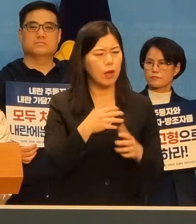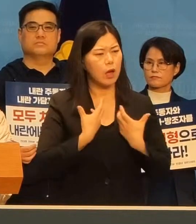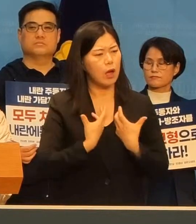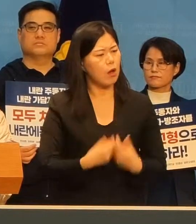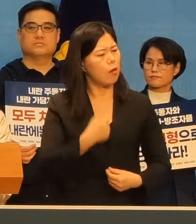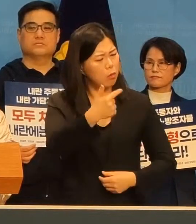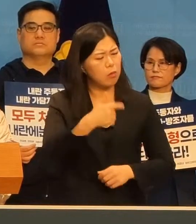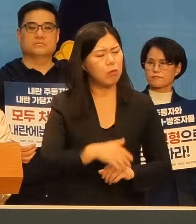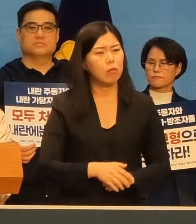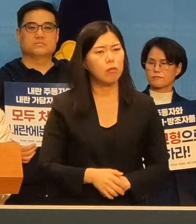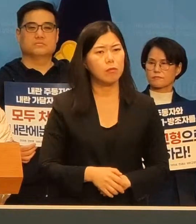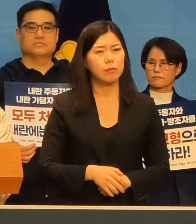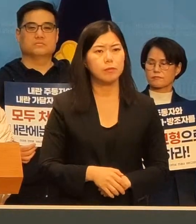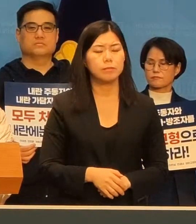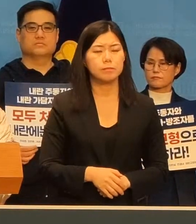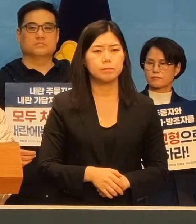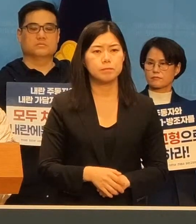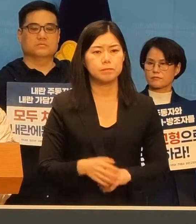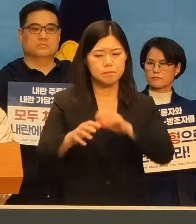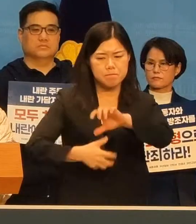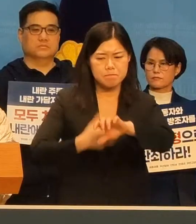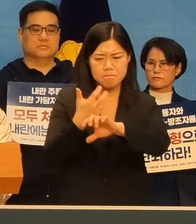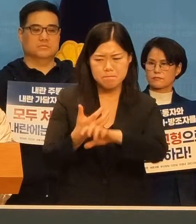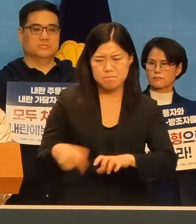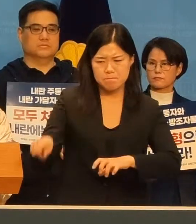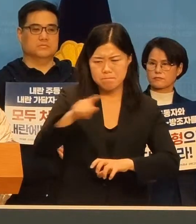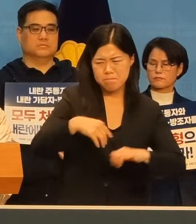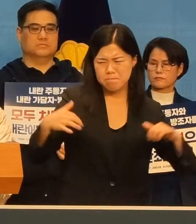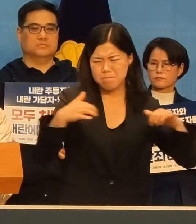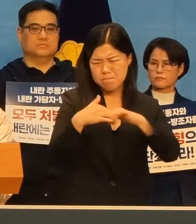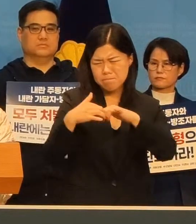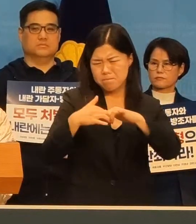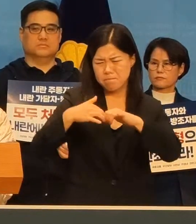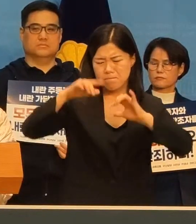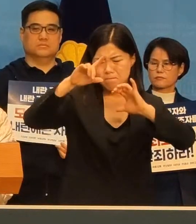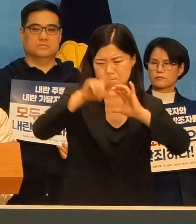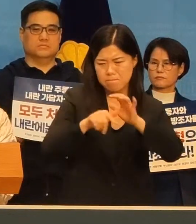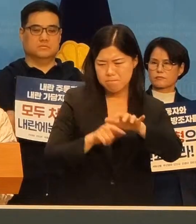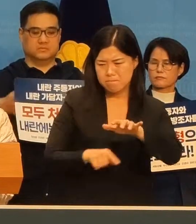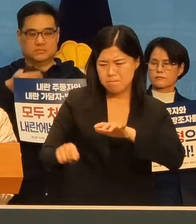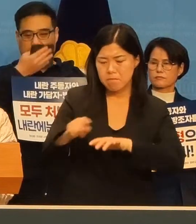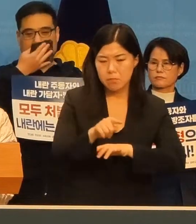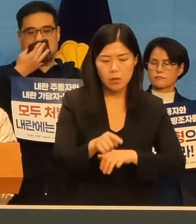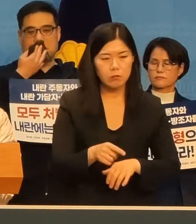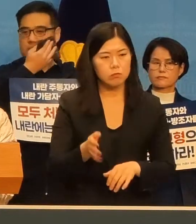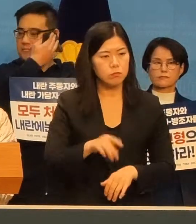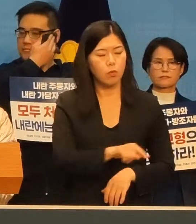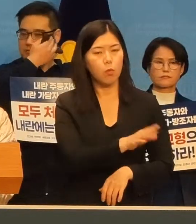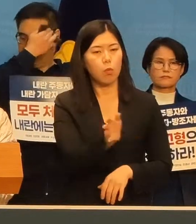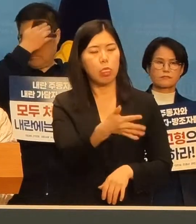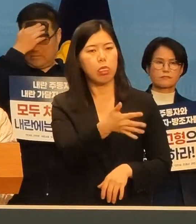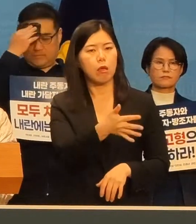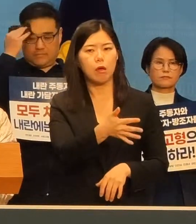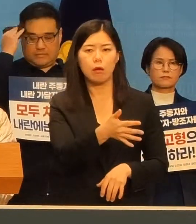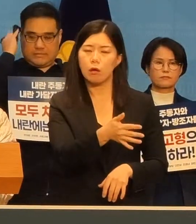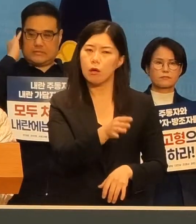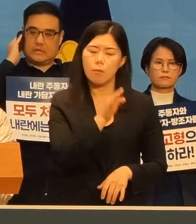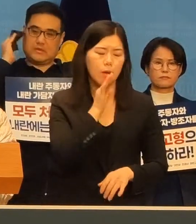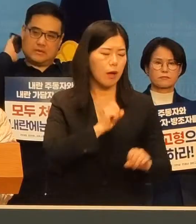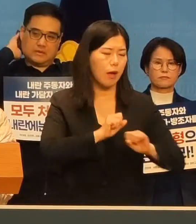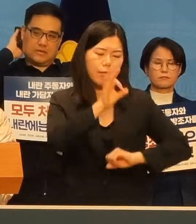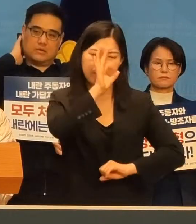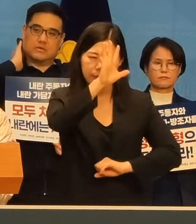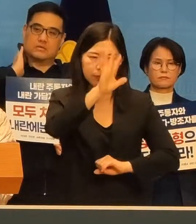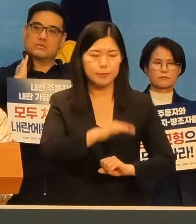주고 있습니다. 내란 세력과의 전쟁에서 최전선을 비우려는 움직임은 결코 있어서는